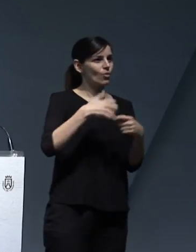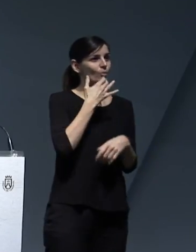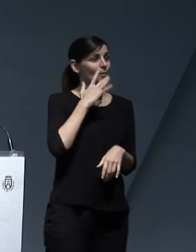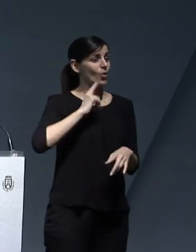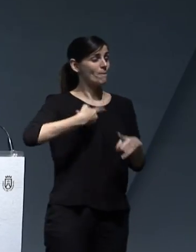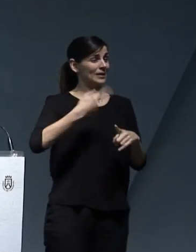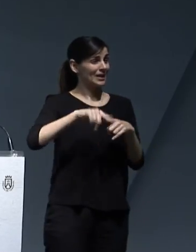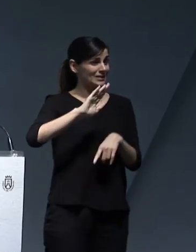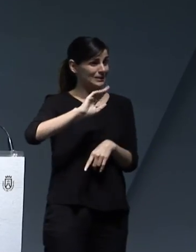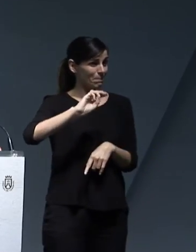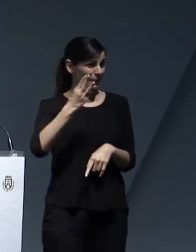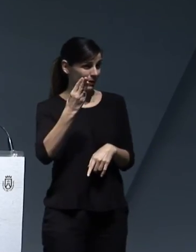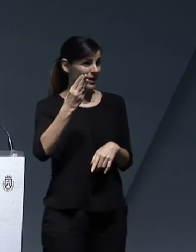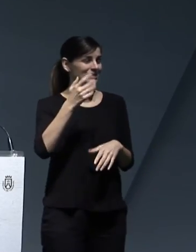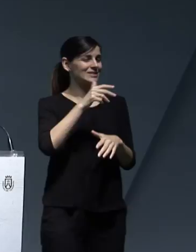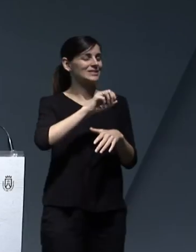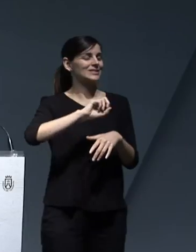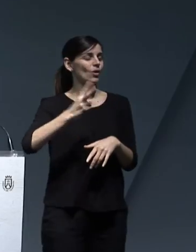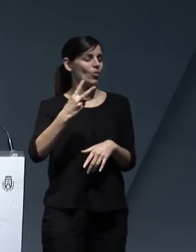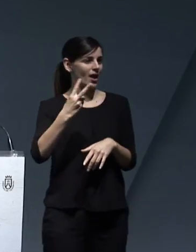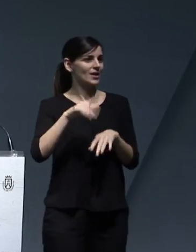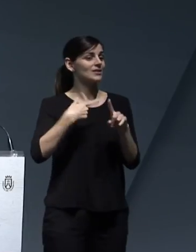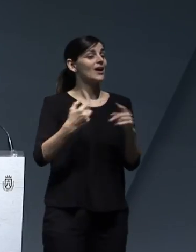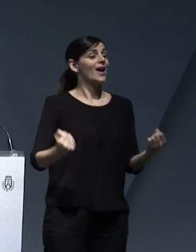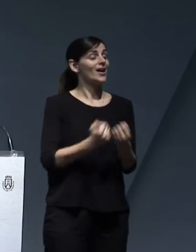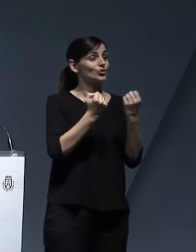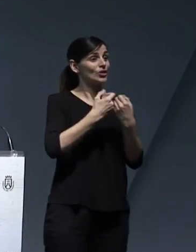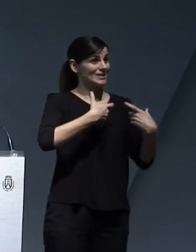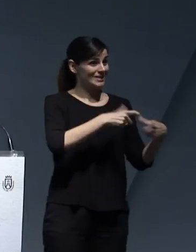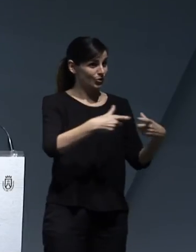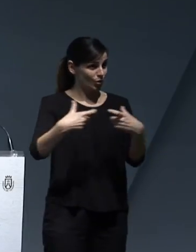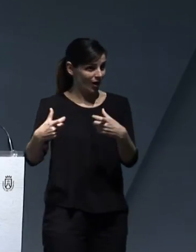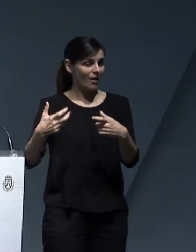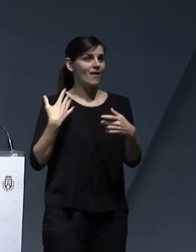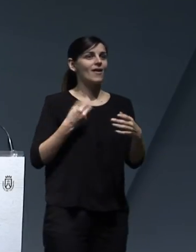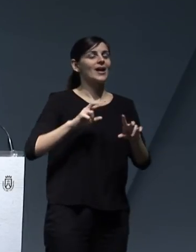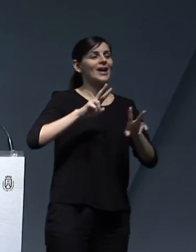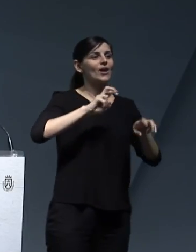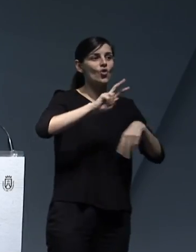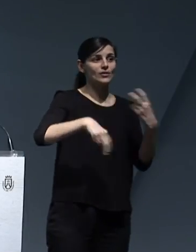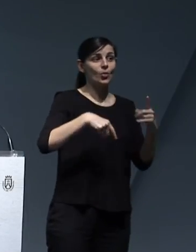primas secundarias, en acción sectorial, en innovación e inversiones y control.